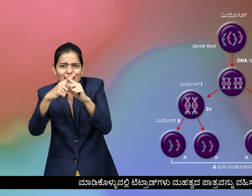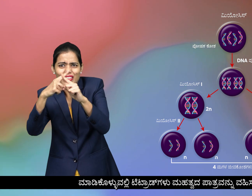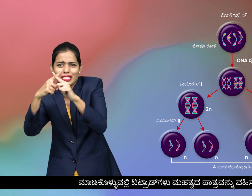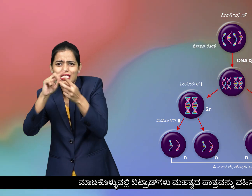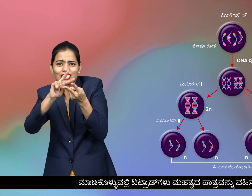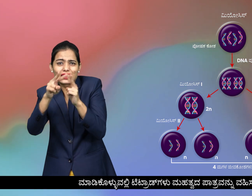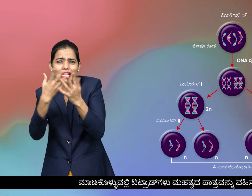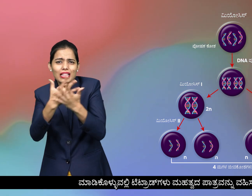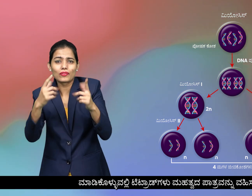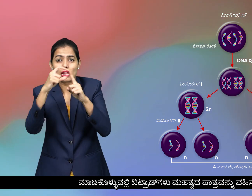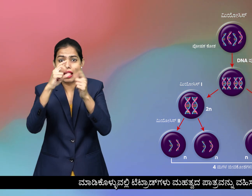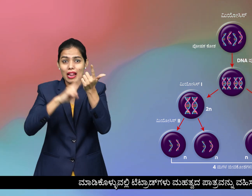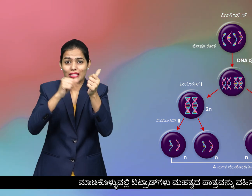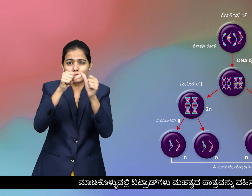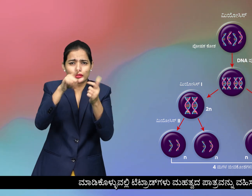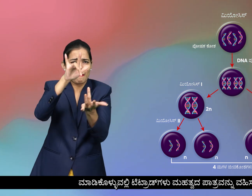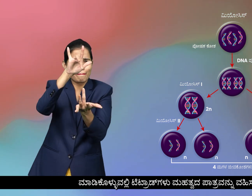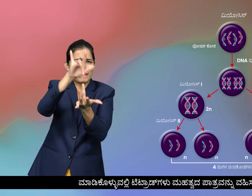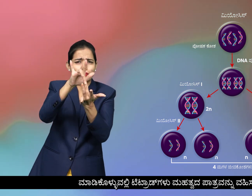ಮಹತ್ವದ ಪಾತ್ರಗಳನ್ನ ವಹಿಸುತ್ತೆ.